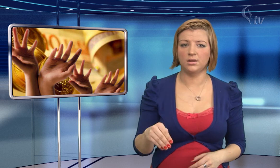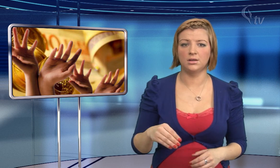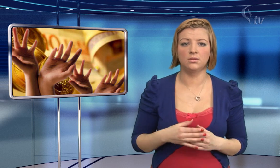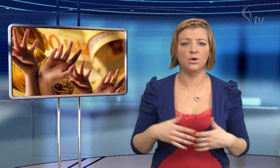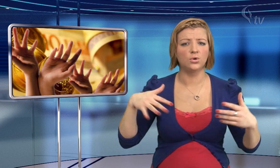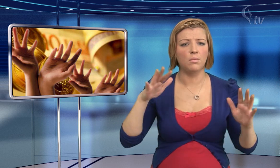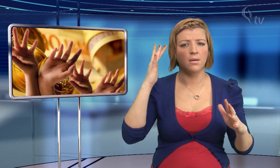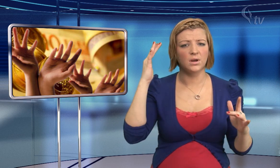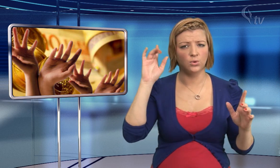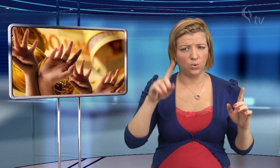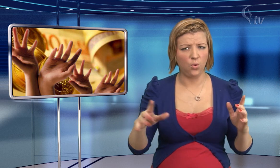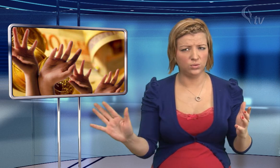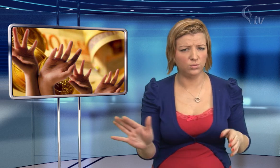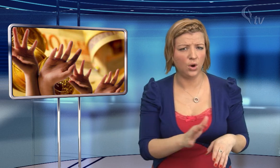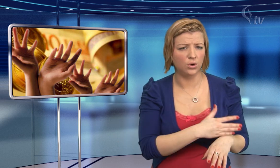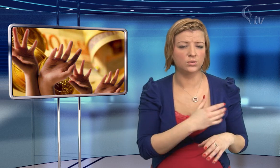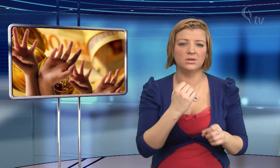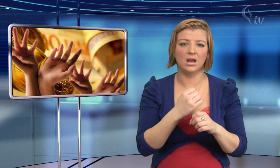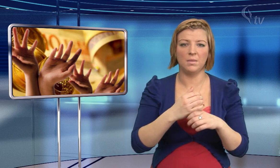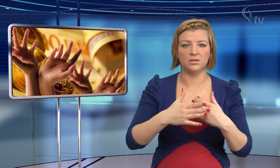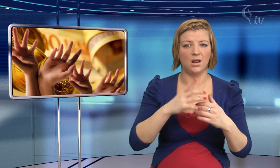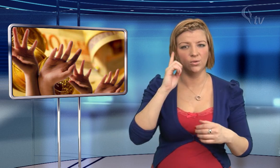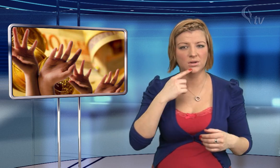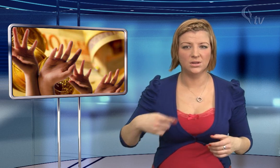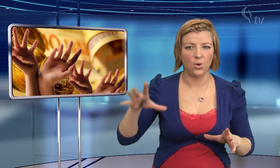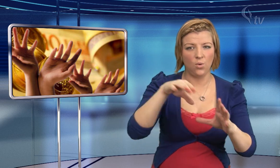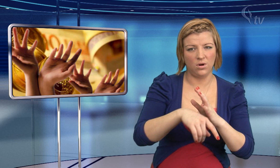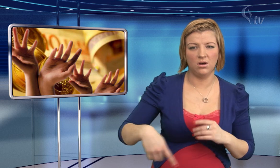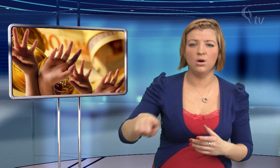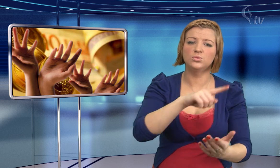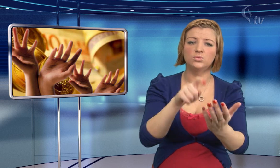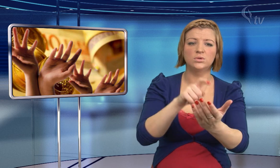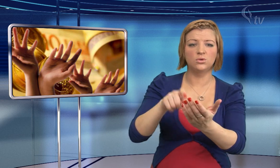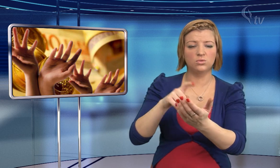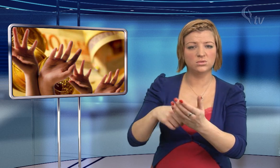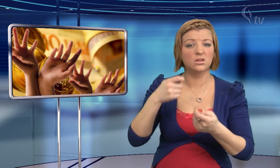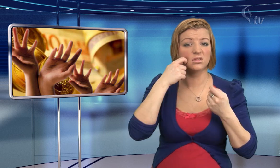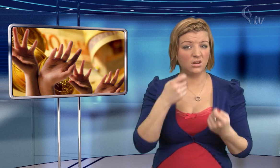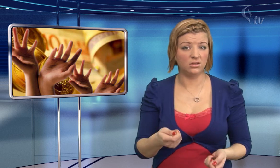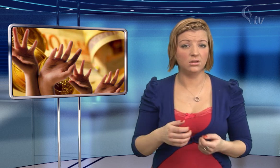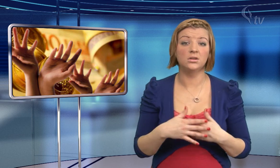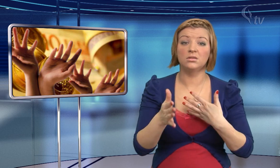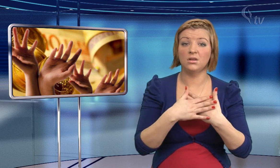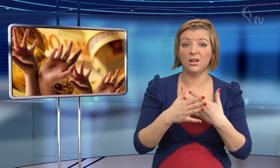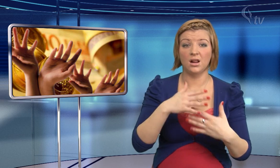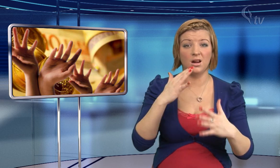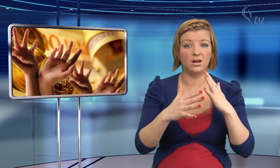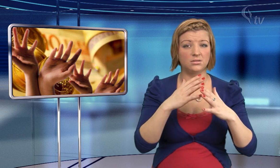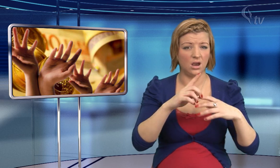ja kvaliteet. Nüüd on sellest juba mitu kuud möödas ja tegime Tallinna kurtitulgas küsitluse, mis näitas Tallinna